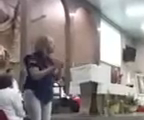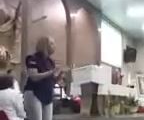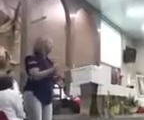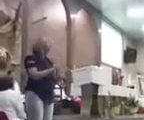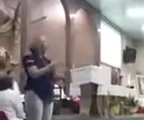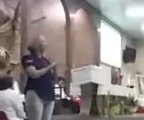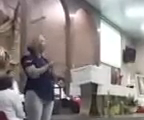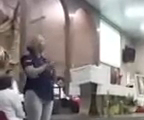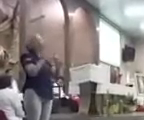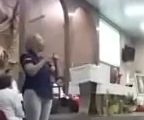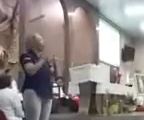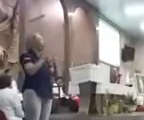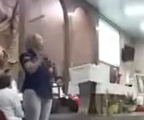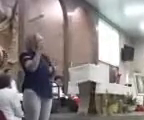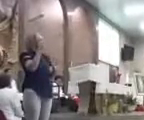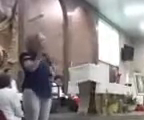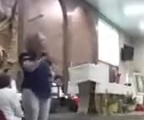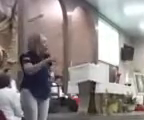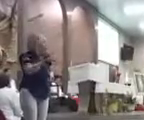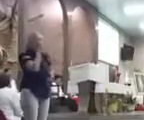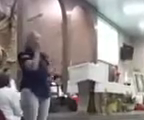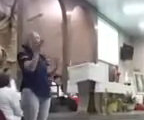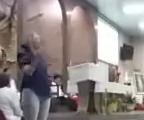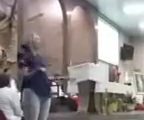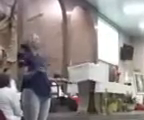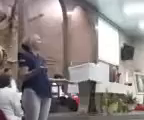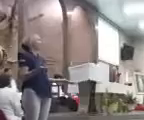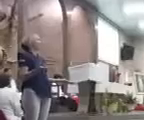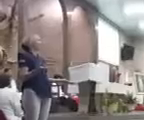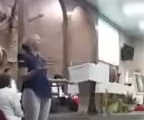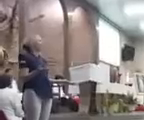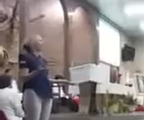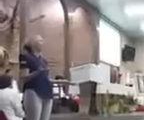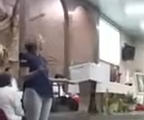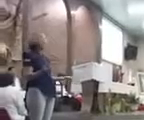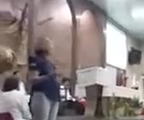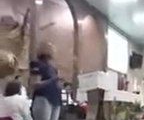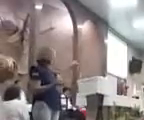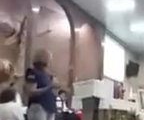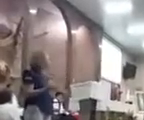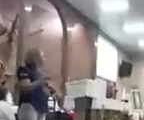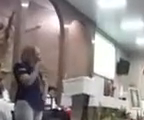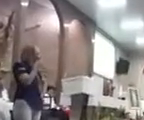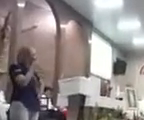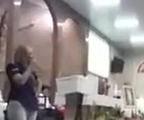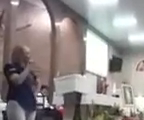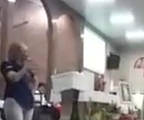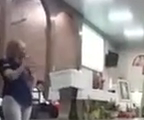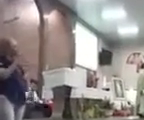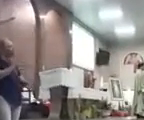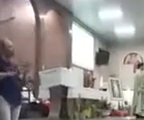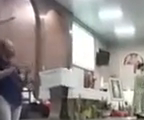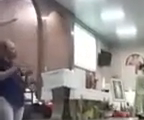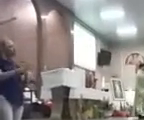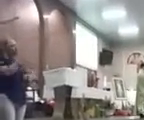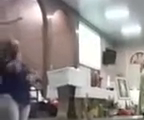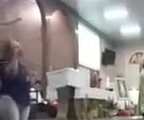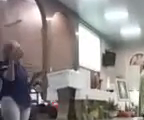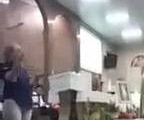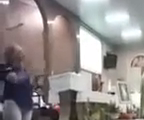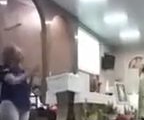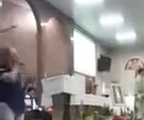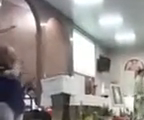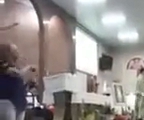experimentando. E aí eu fico olhando e fico rezando por esta pessoa, porque a minha